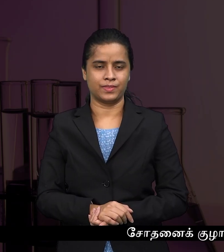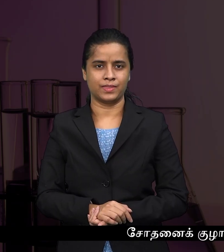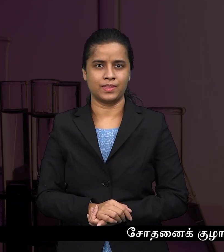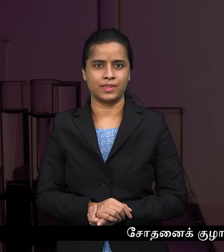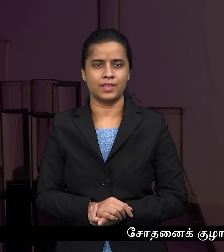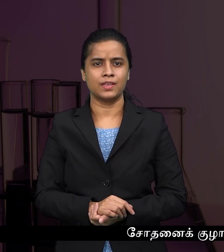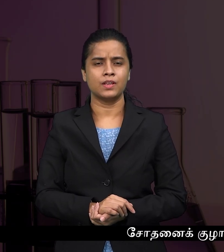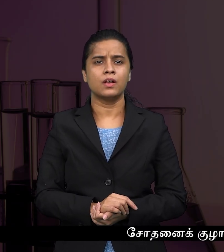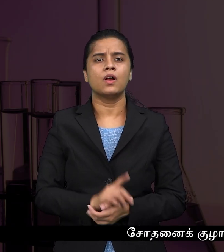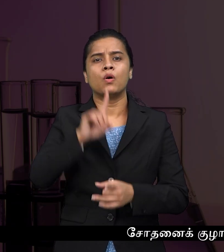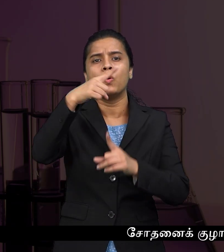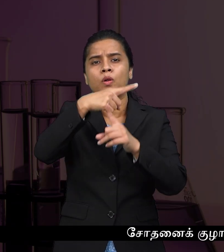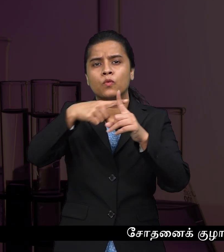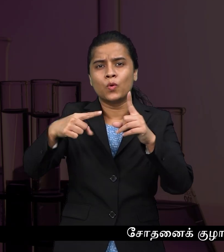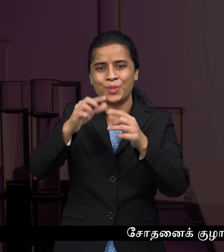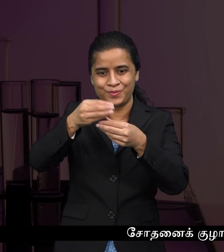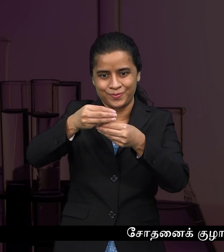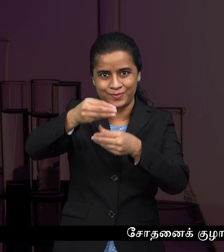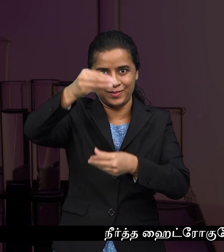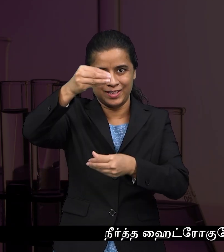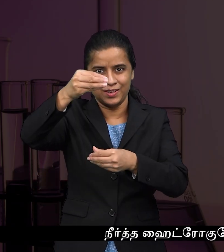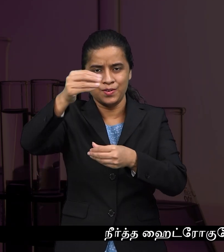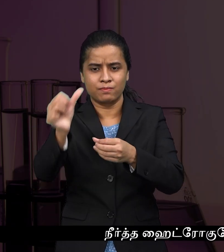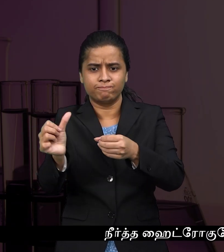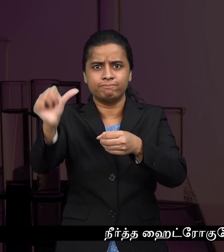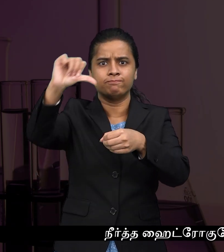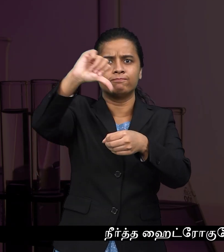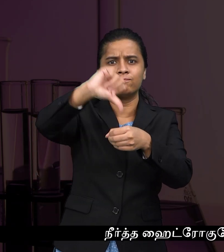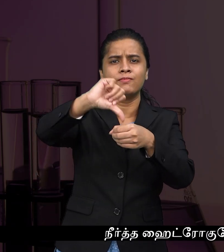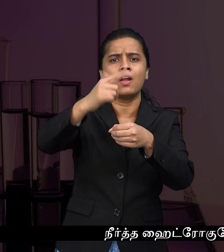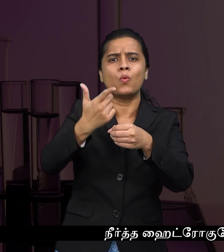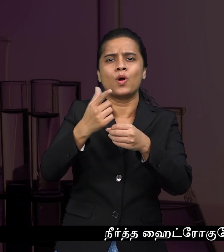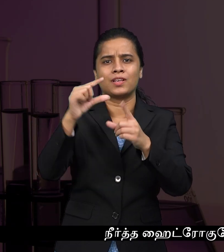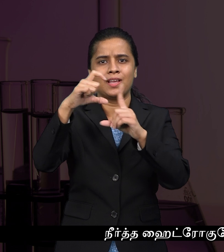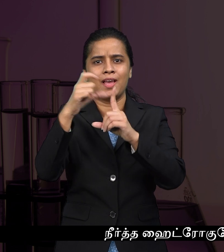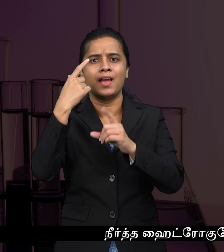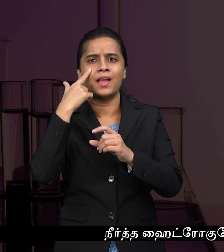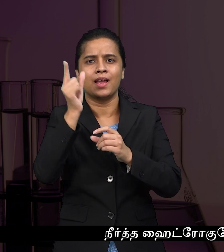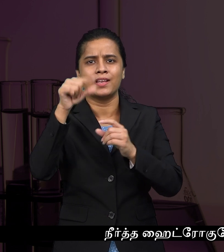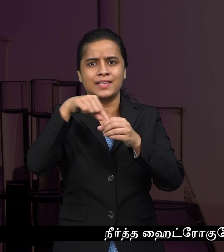சோதனை குழாயின் 4இல் ஒரு பகுதியை நீர்த்த ஹைட்ரோகுளோரிக் அமிலத்துடன் நிரப்பவும்.